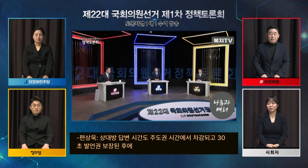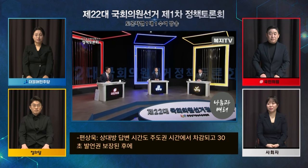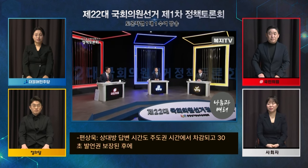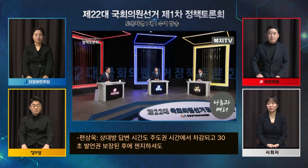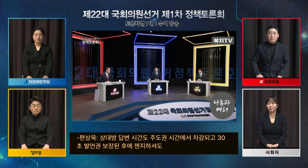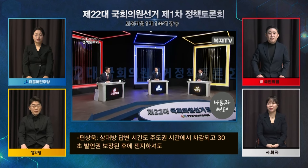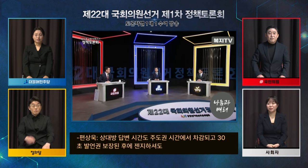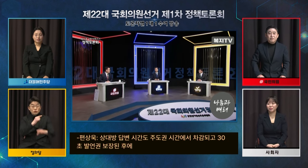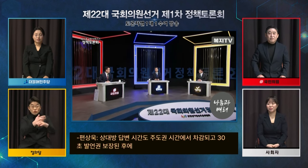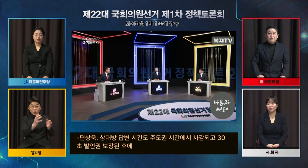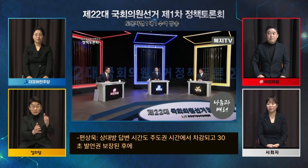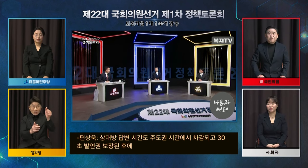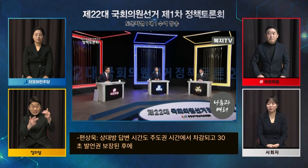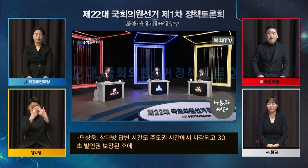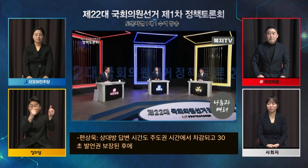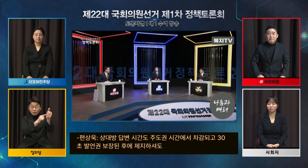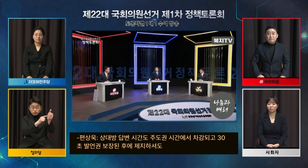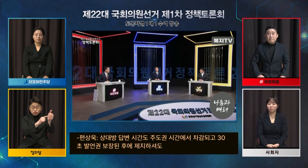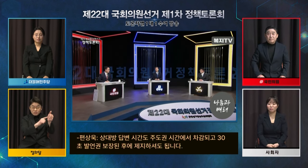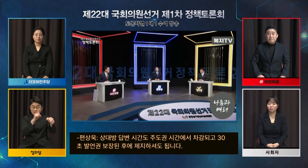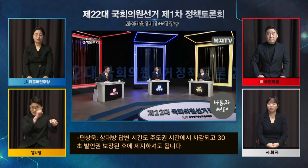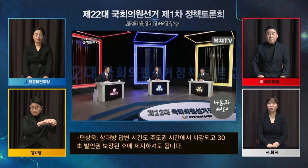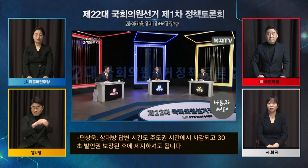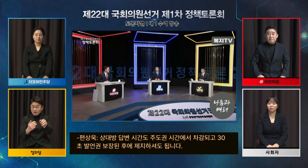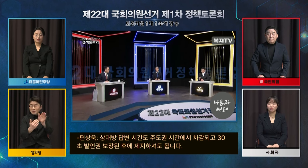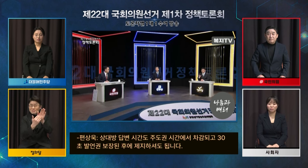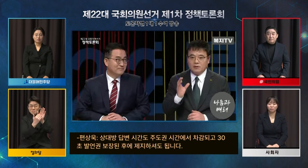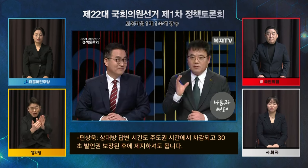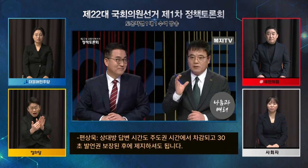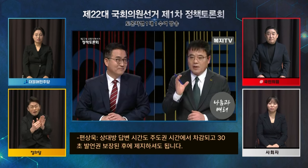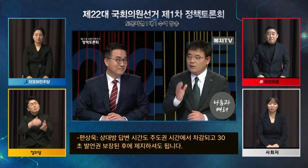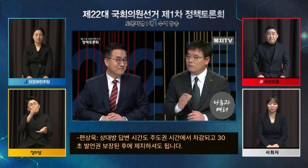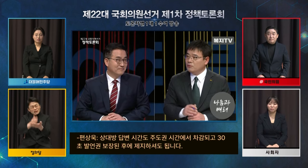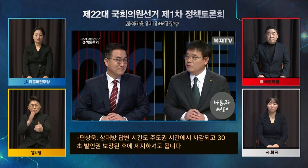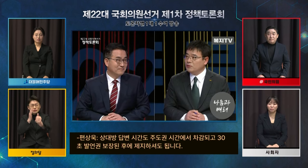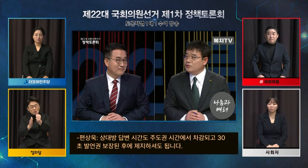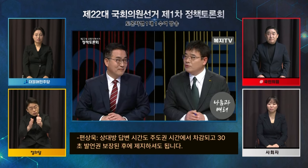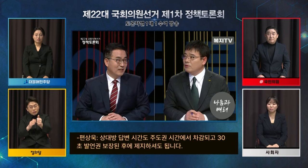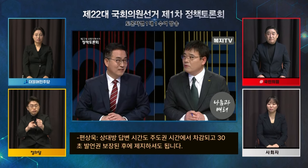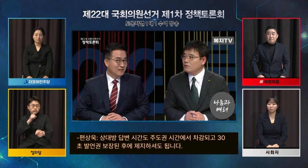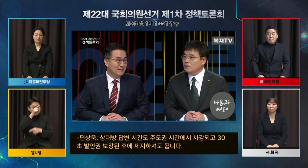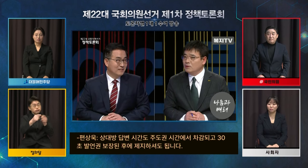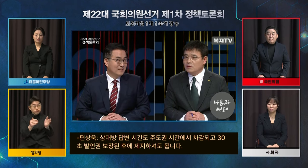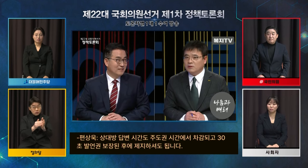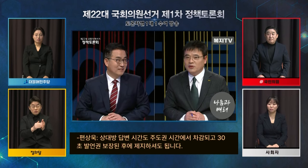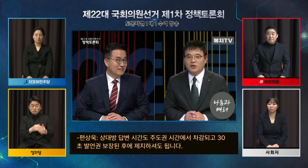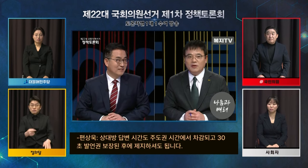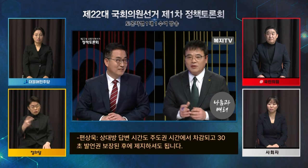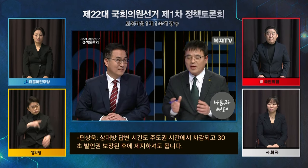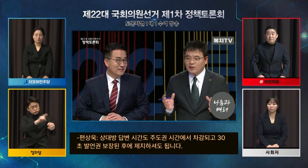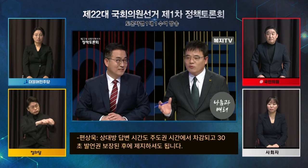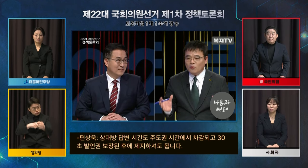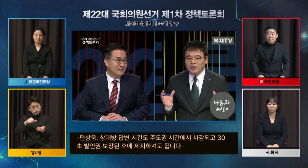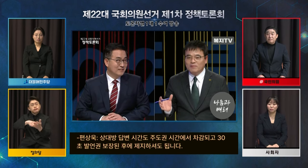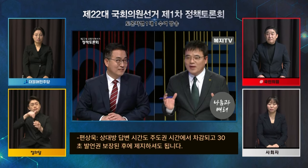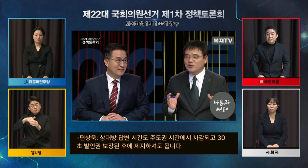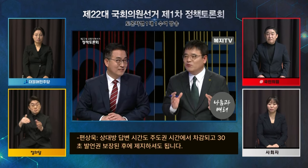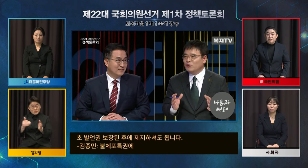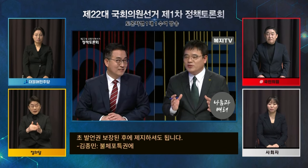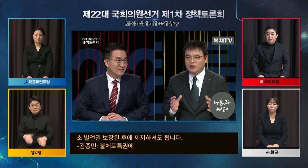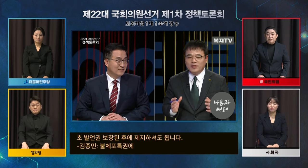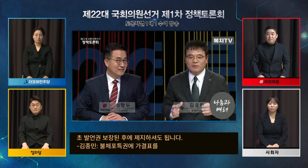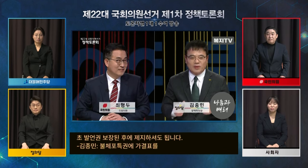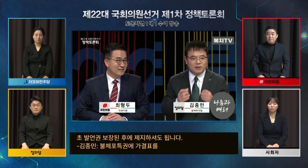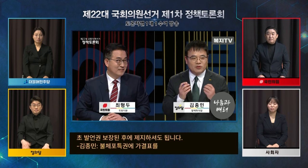이재명 대표의 불체포 특권 포기를 저희 당이 주장했고 불체포 특권에 가결표를 던졌어요. 그러니까 그렇게 계속 똑같은